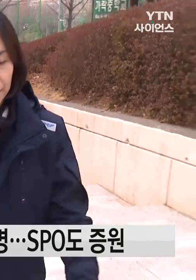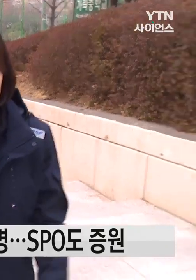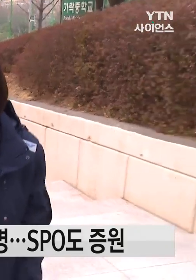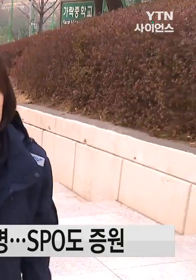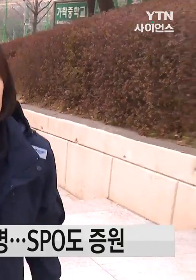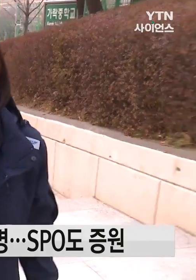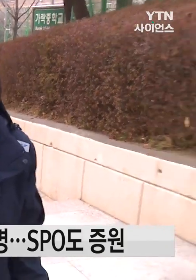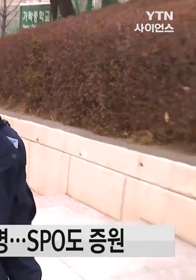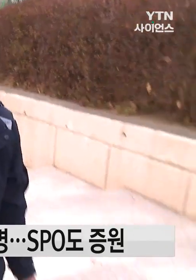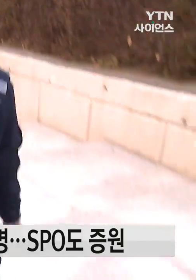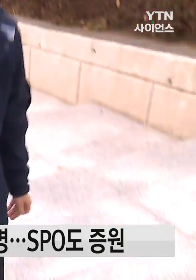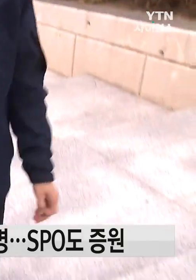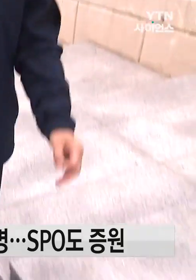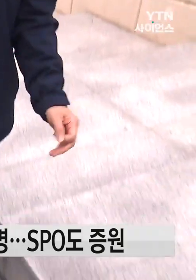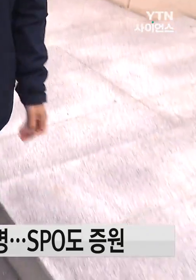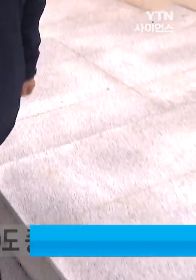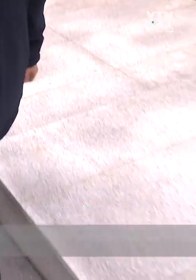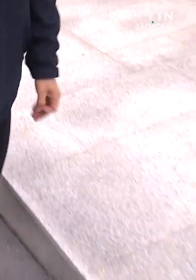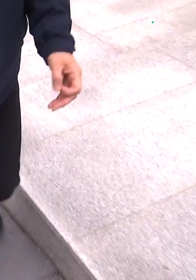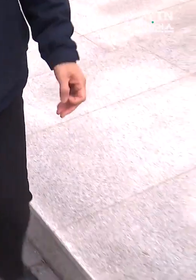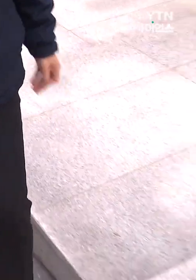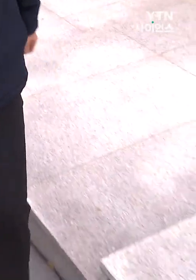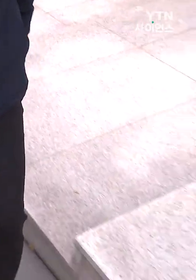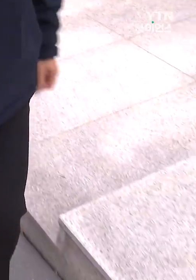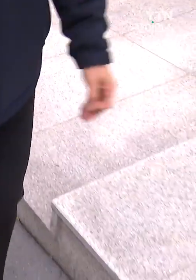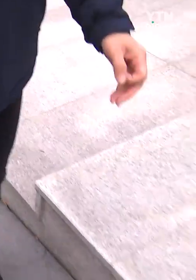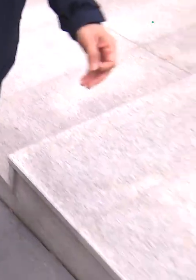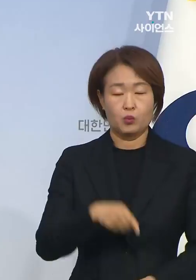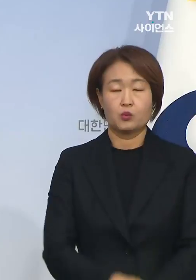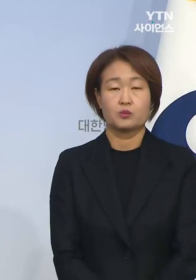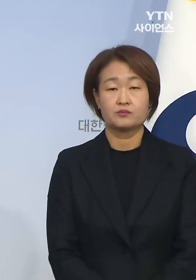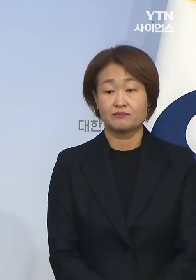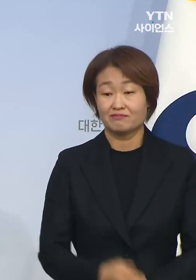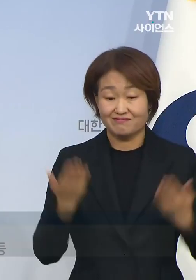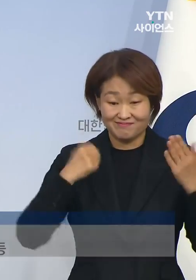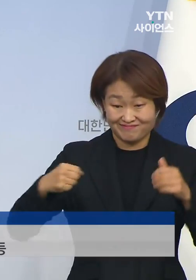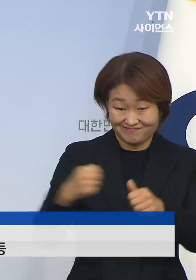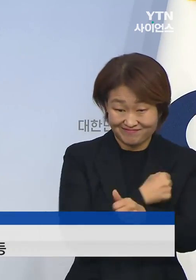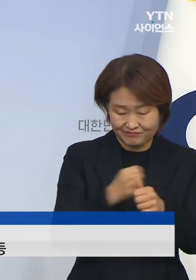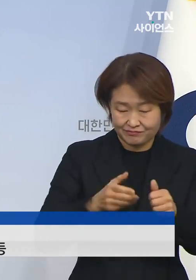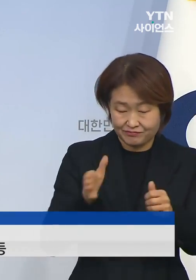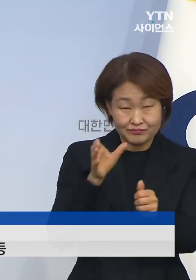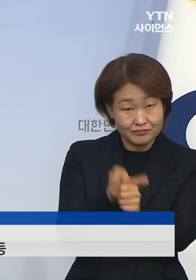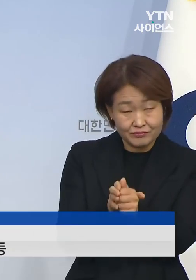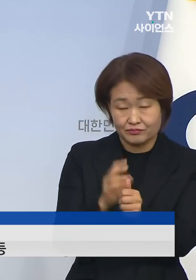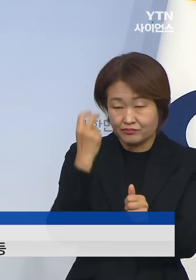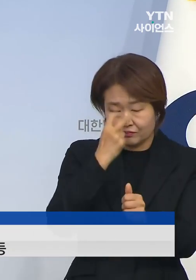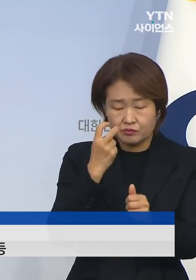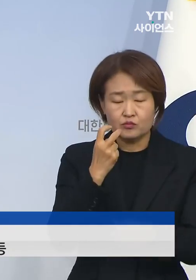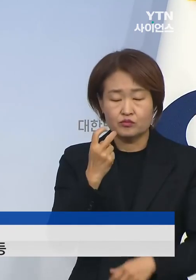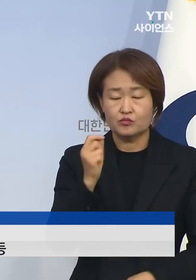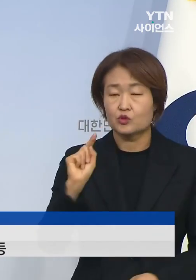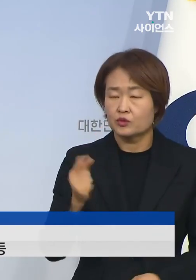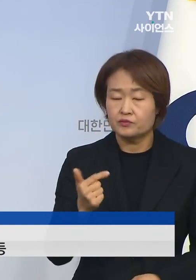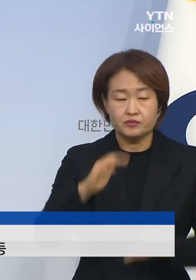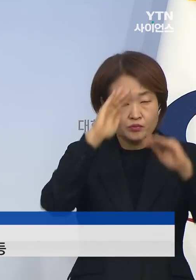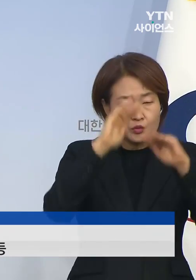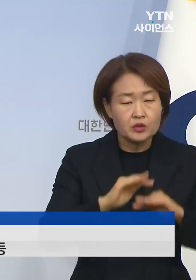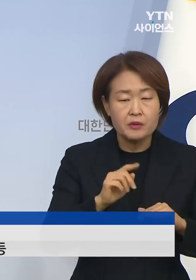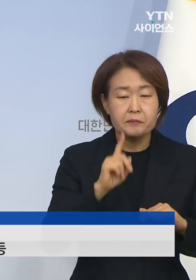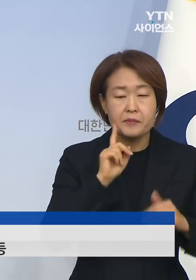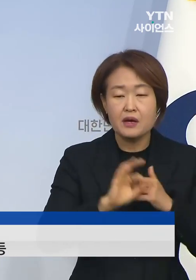위촉하고 SPO 100명 증언합니다 학교폭력 전담 조사관이 사안 조사를